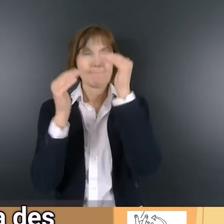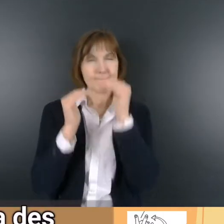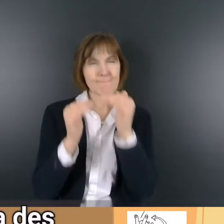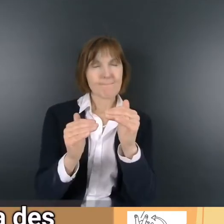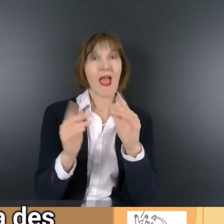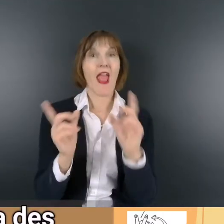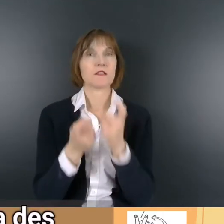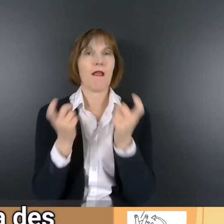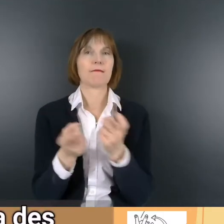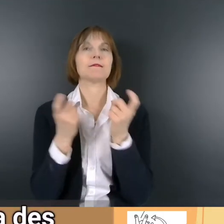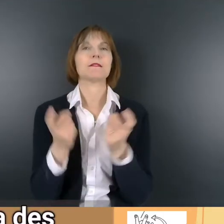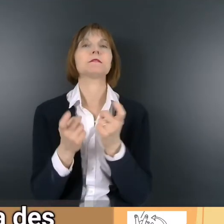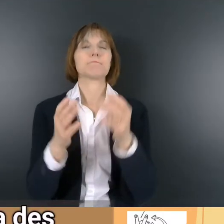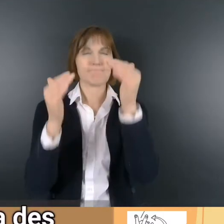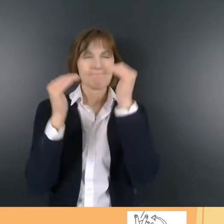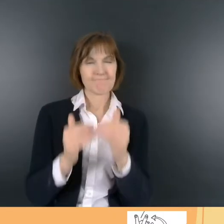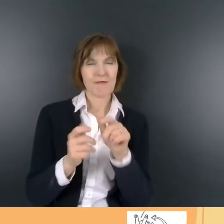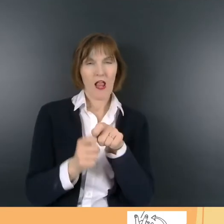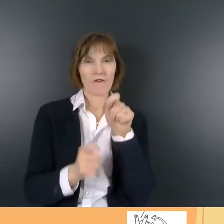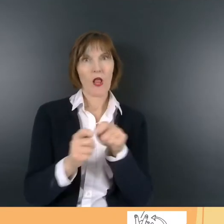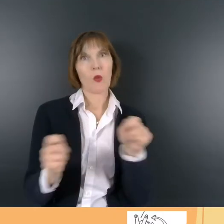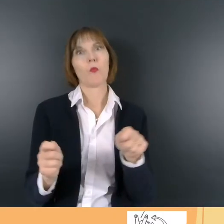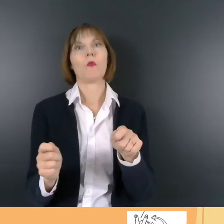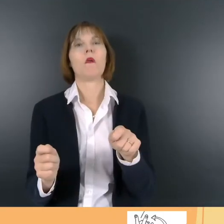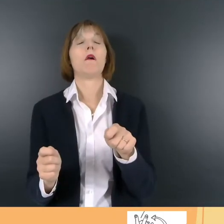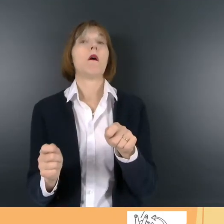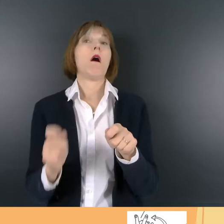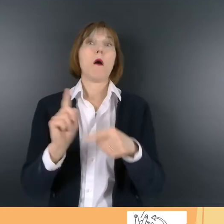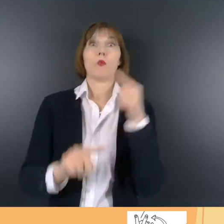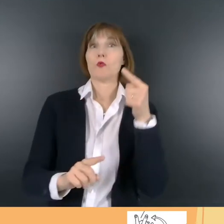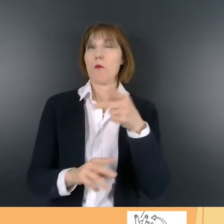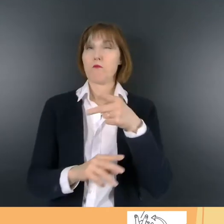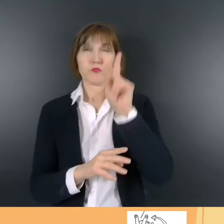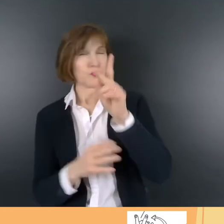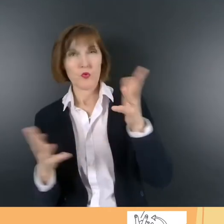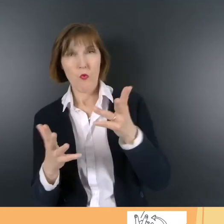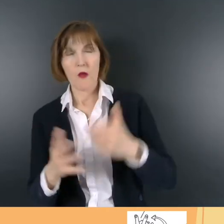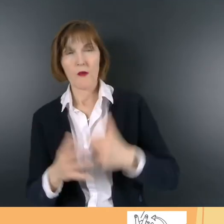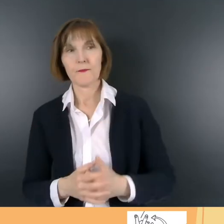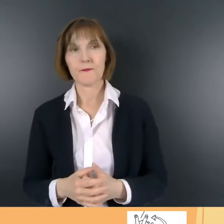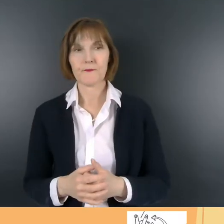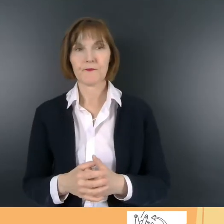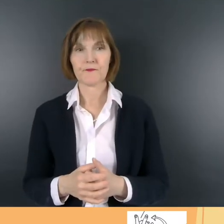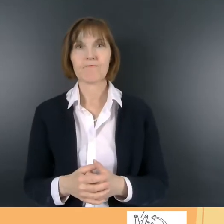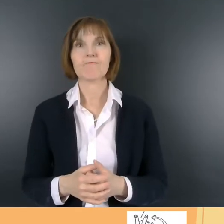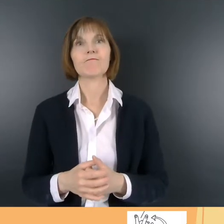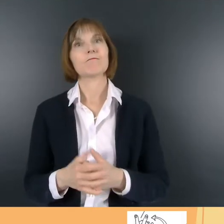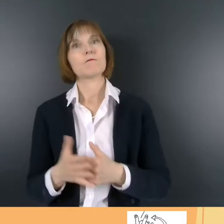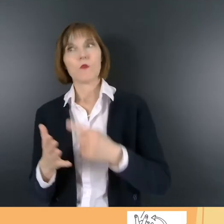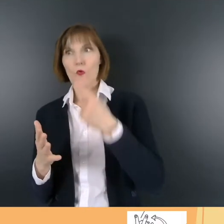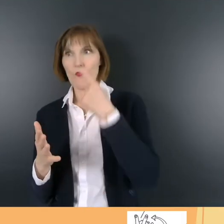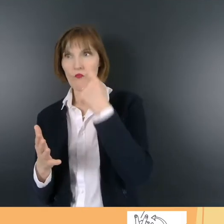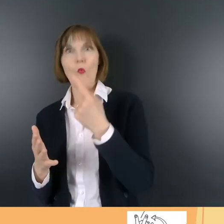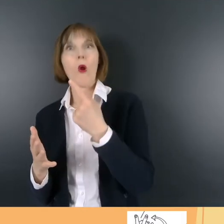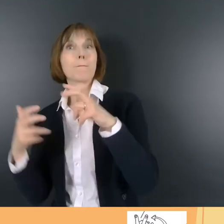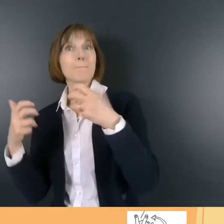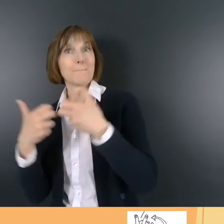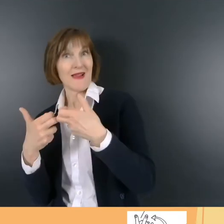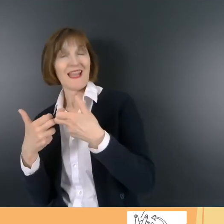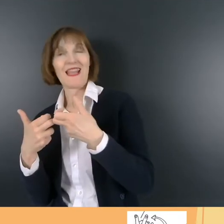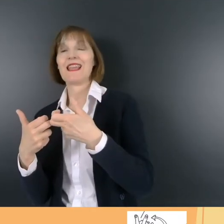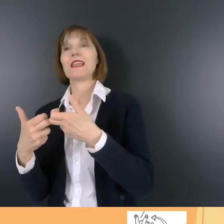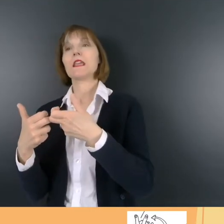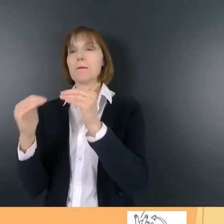on a des exercices dessus et après, il a l'évaluation. Et surtout, ce qui est très important, c'est qu'à partir du moment où le prix est supérieur ou égal